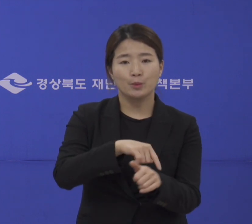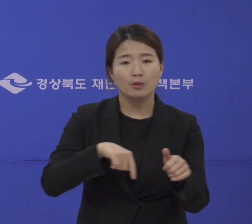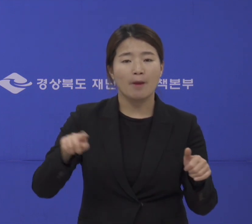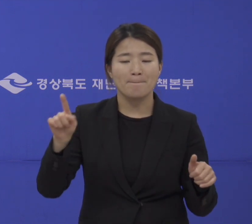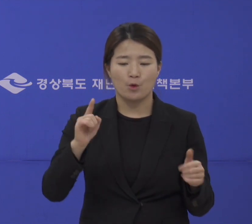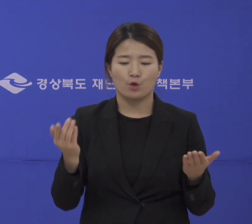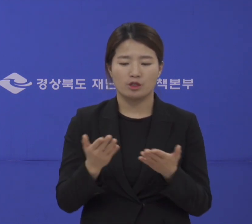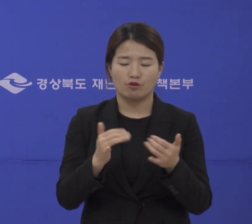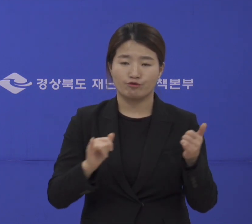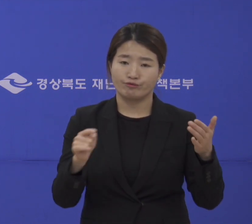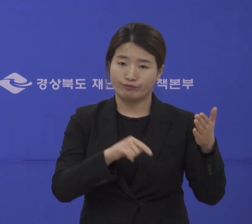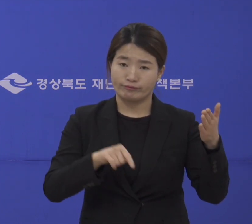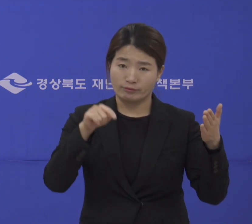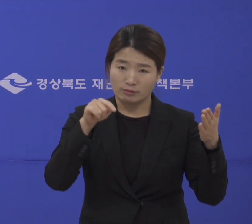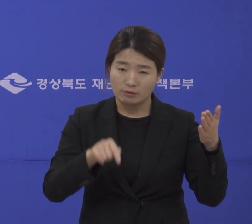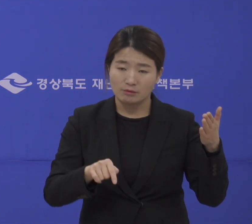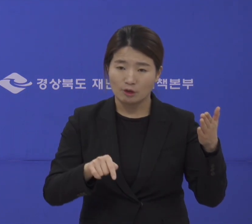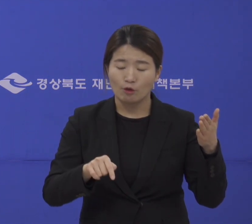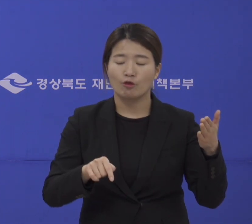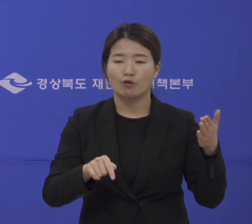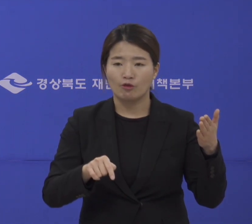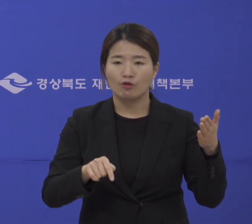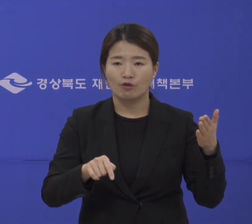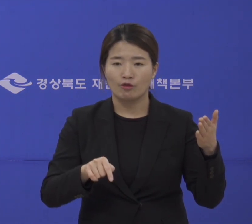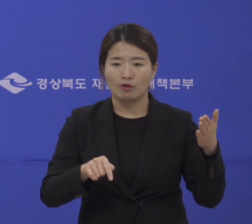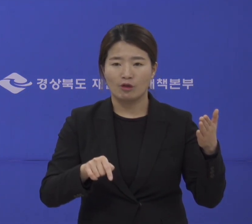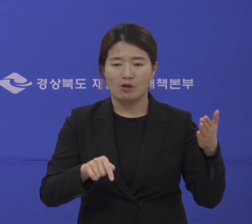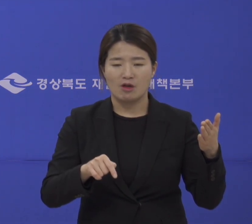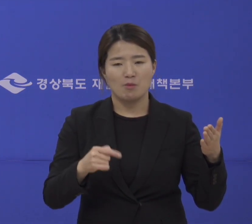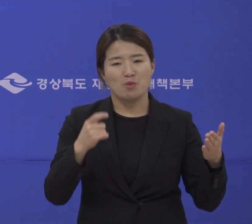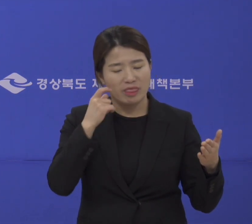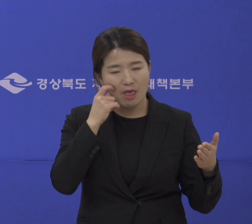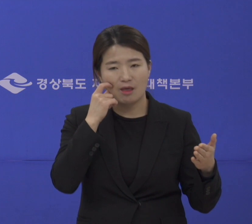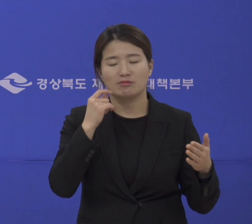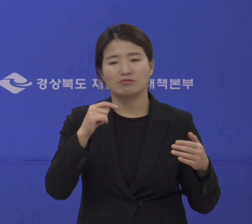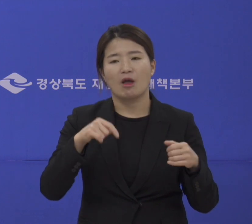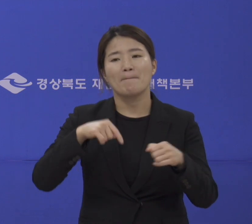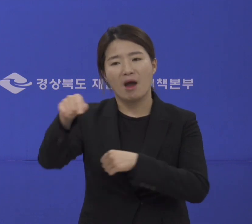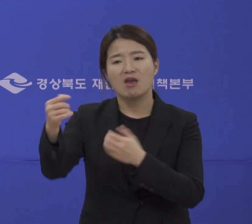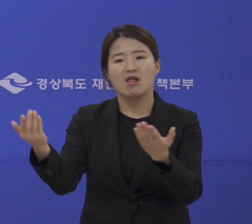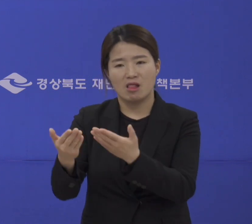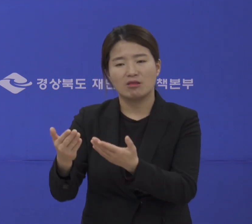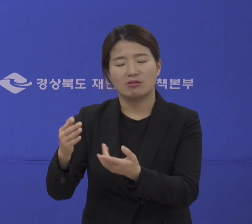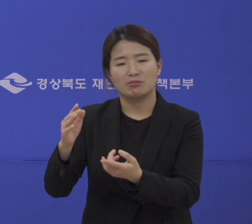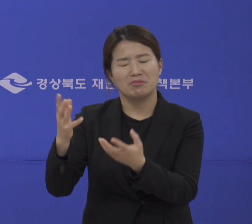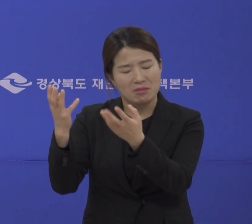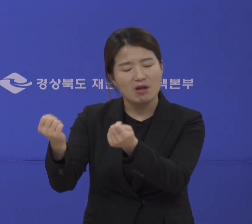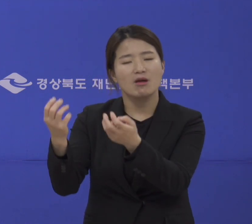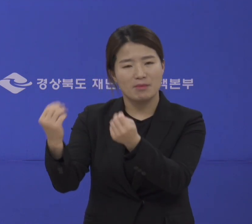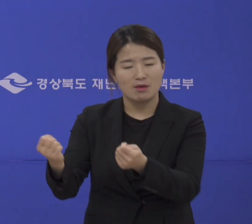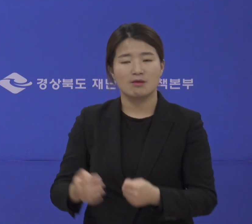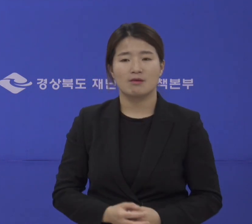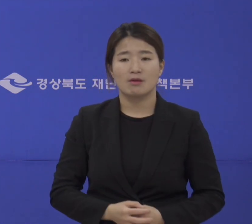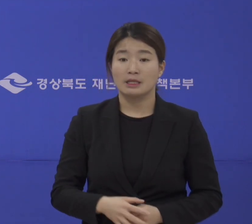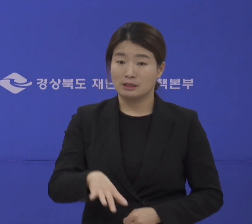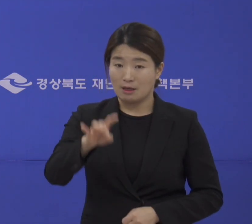종사자 가운데 지금 많이 밖으로 나왔습니다. 그래서 제가 처음에 이야기할 때